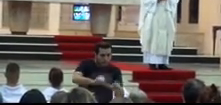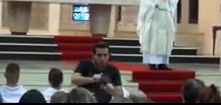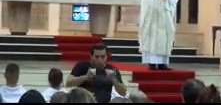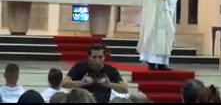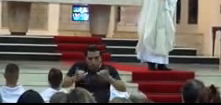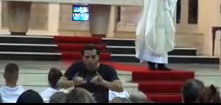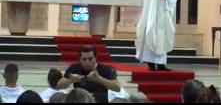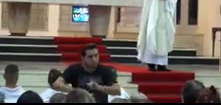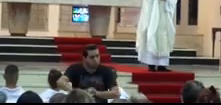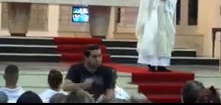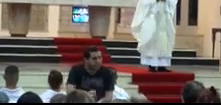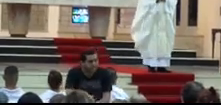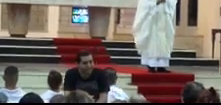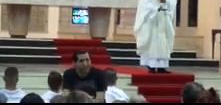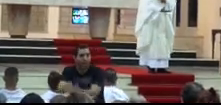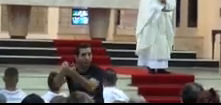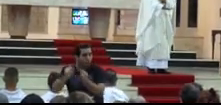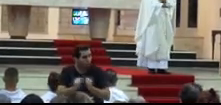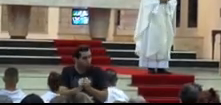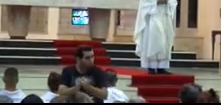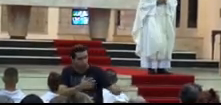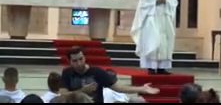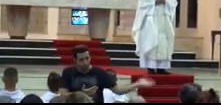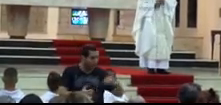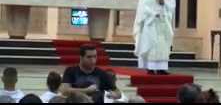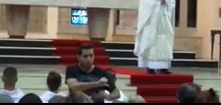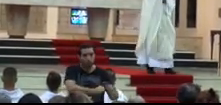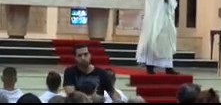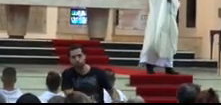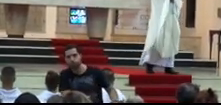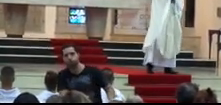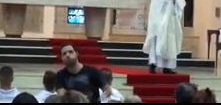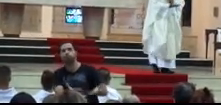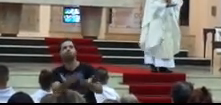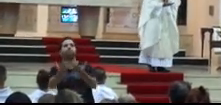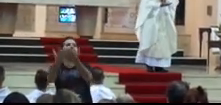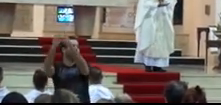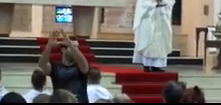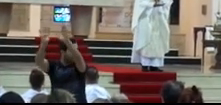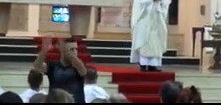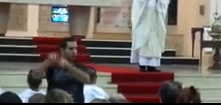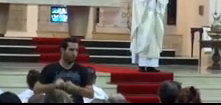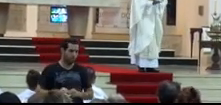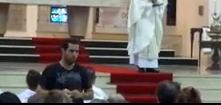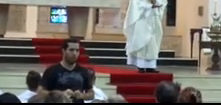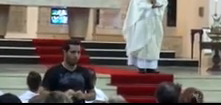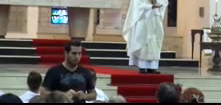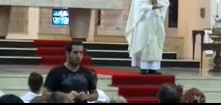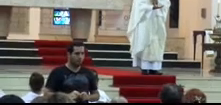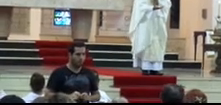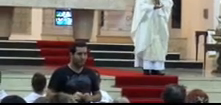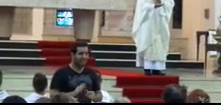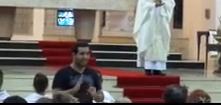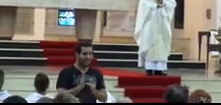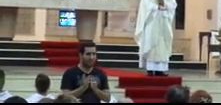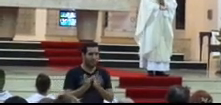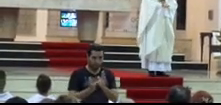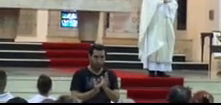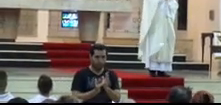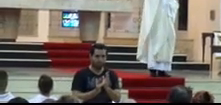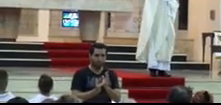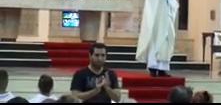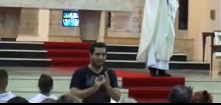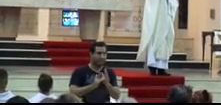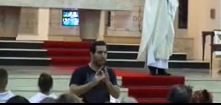nós. Deus que desce para nos servir. Deus que vem ao nosso encontro, se faz humano para